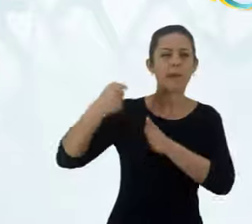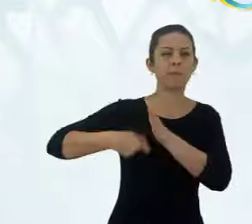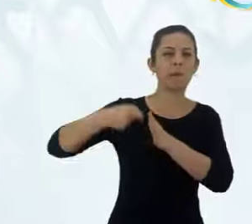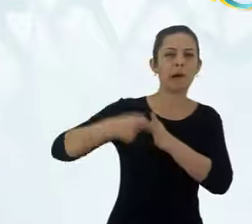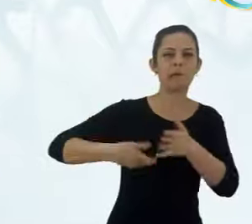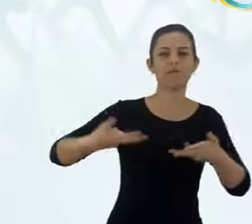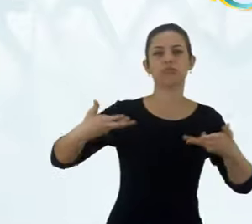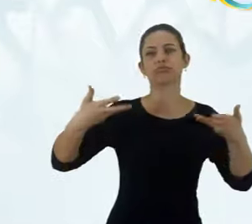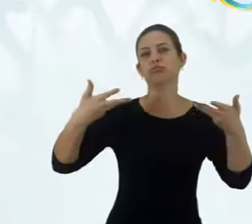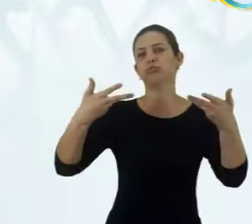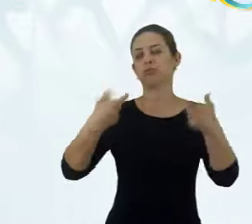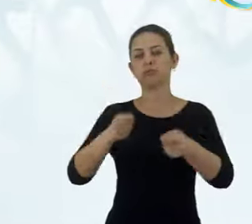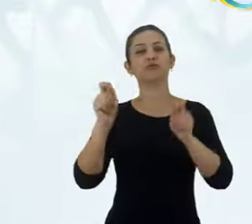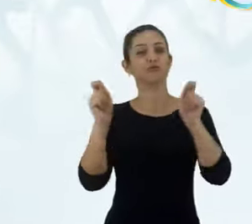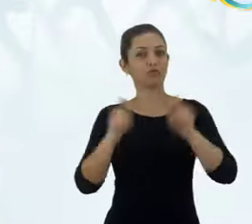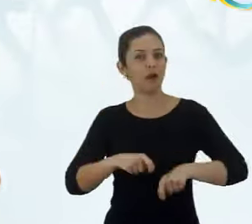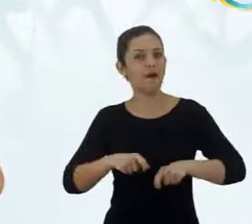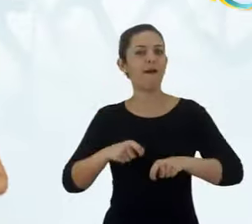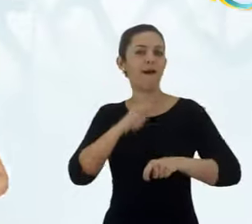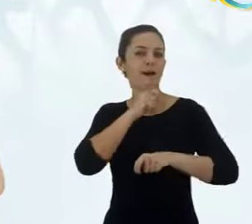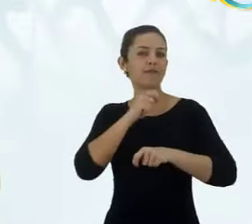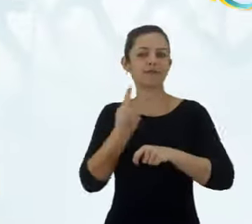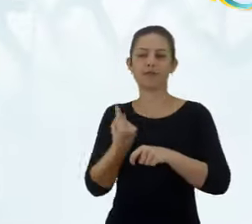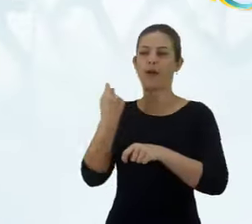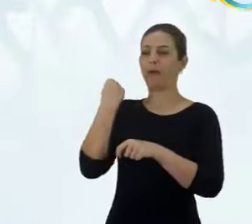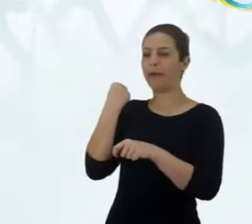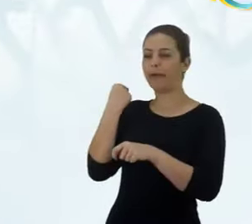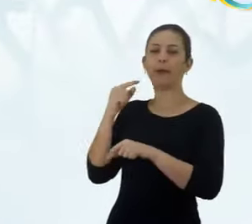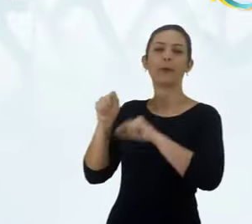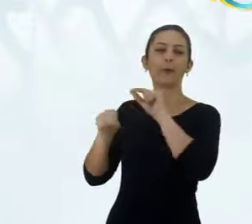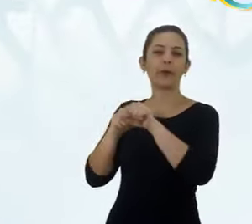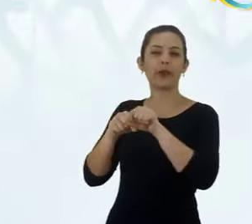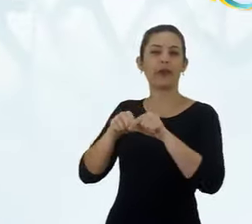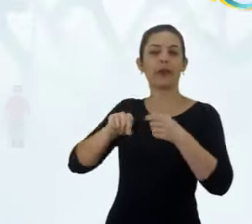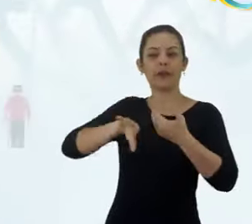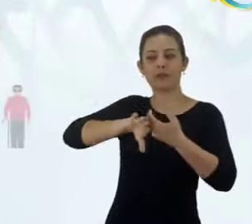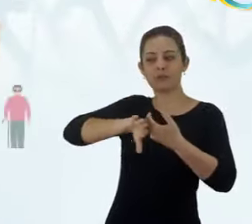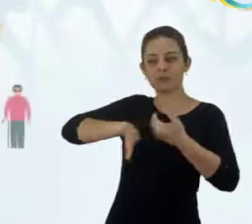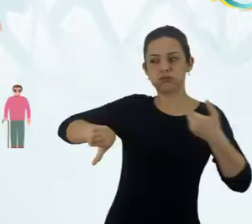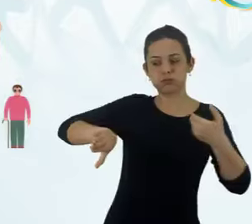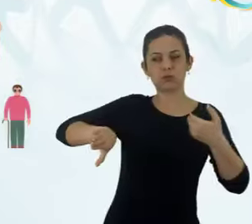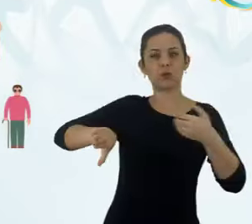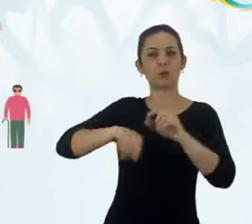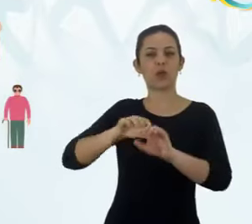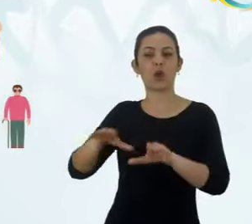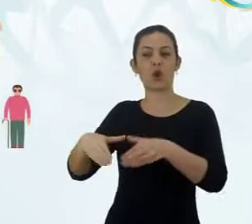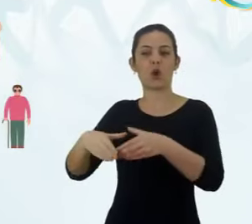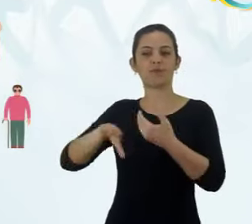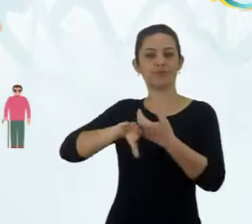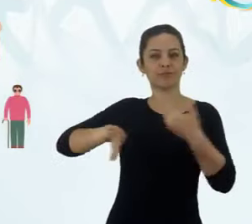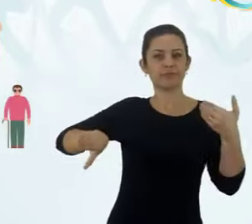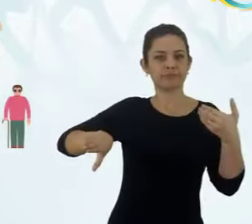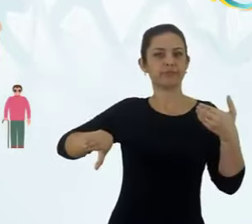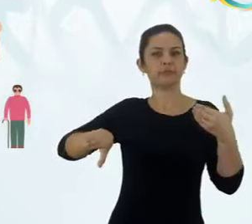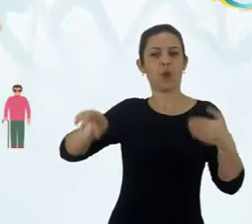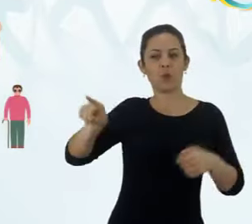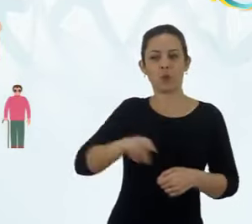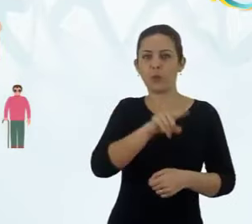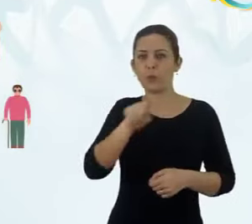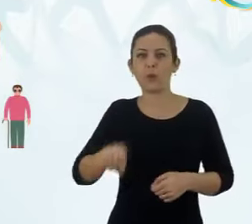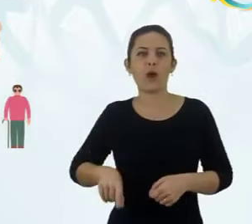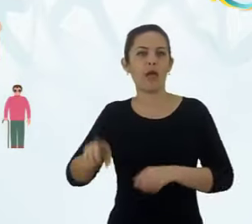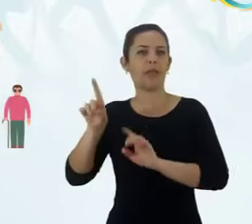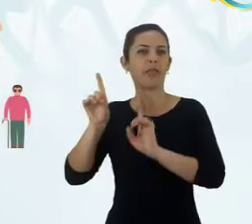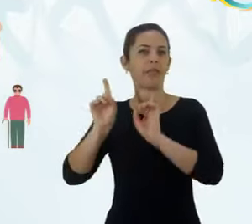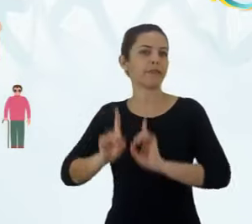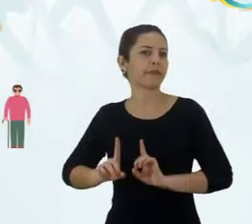muito nesses aspectos. A gente antigamente tinha a exclusão, que era realmente total,